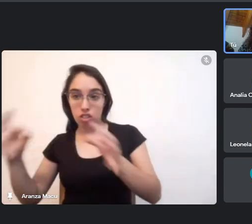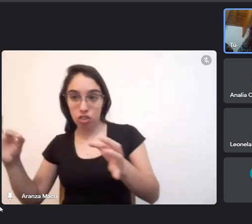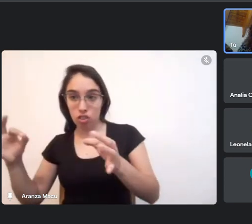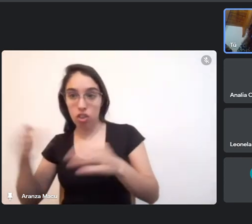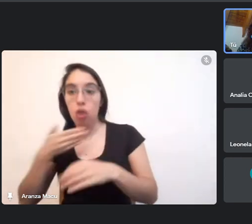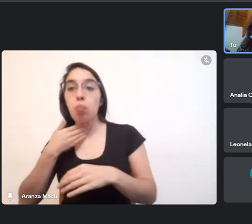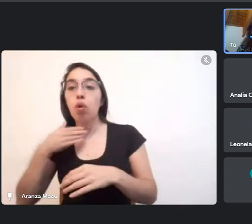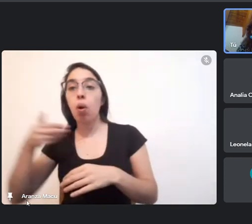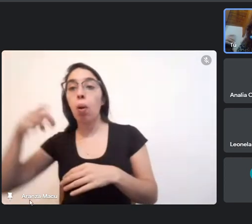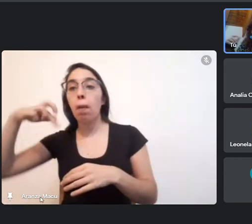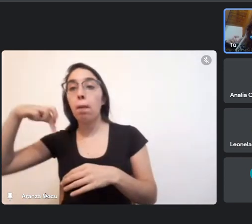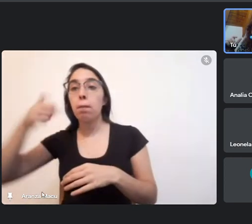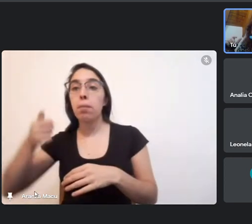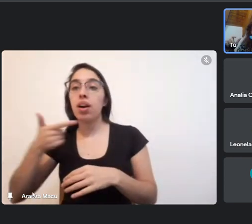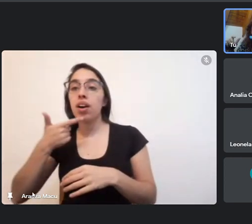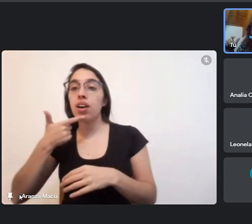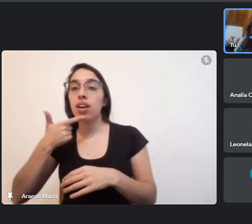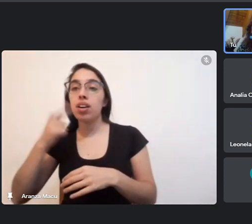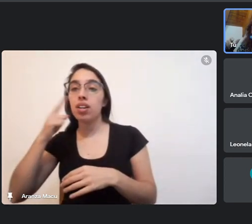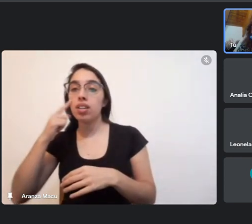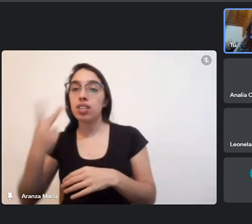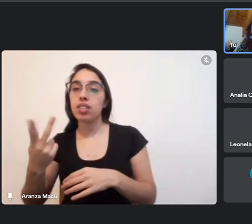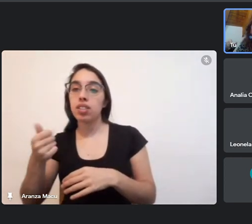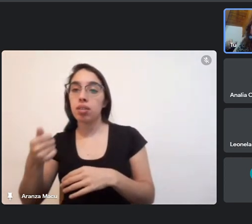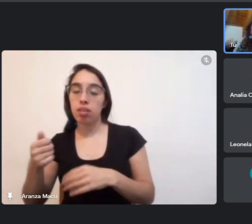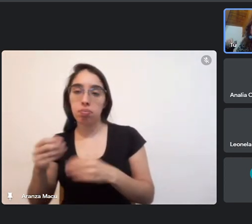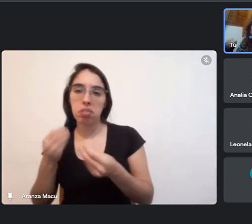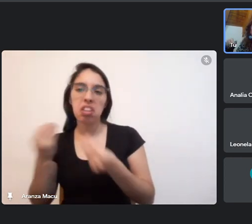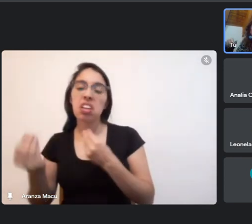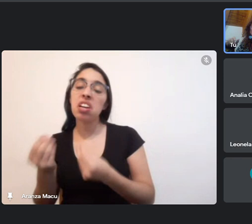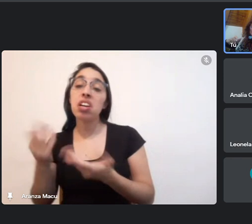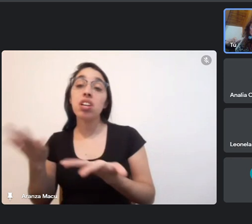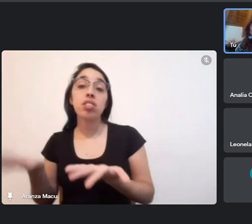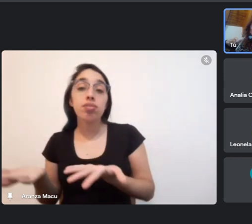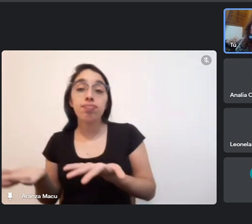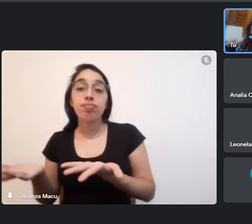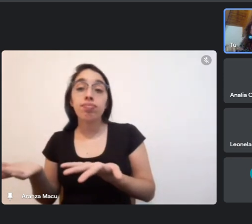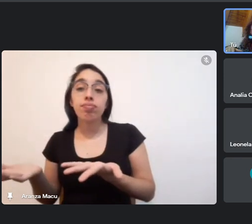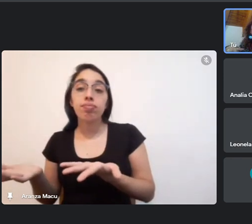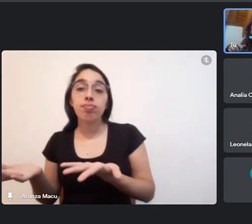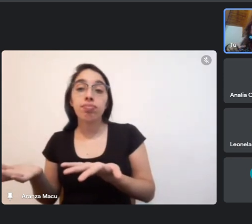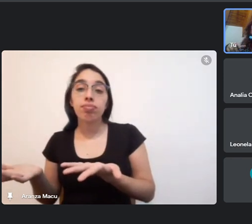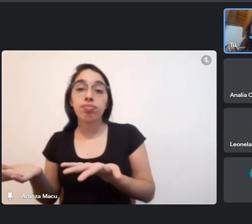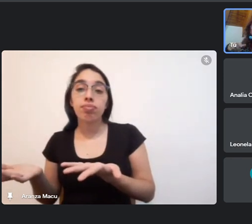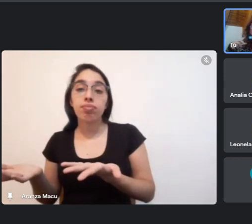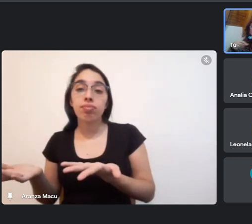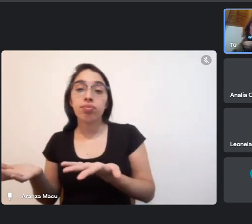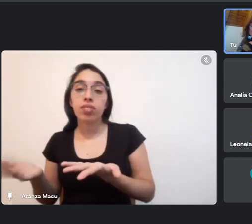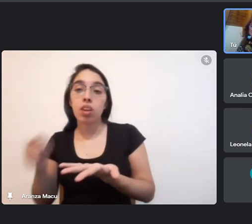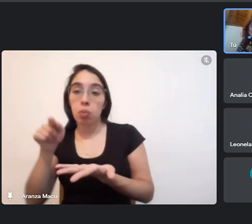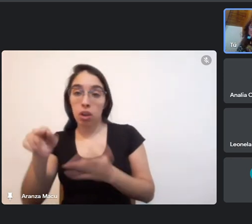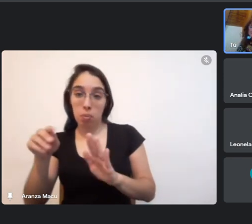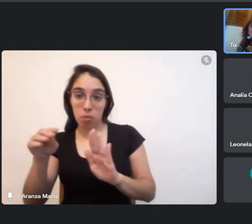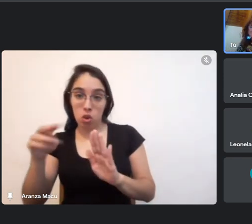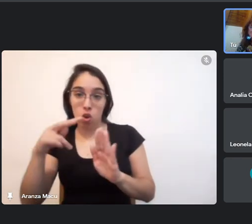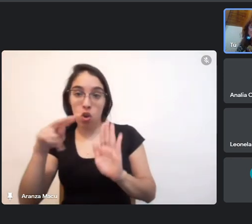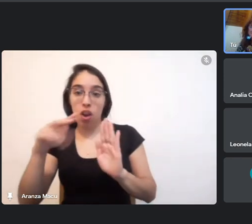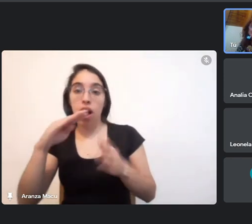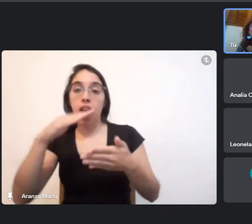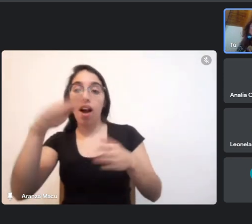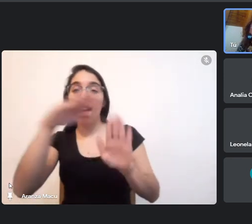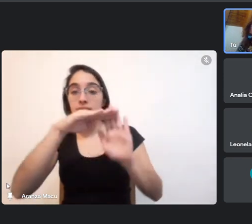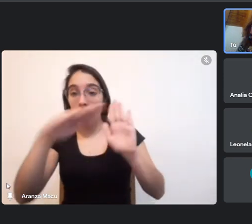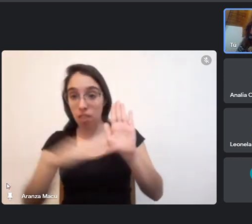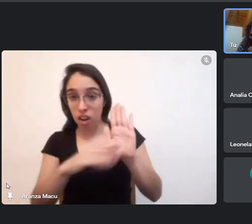caracteriza por qué? Por ejemplo, en este caso, si yo digo, no online or offline distance learning